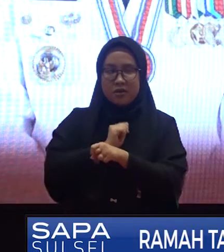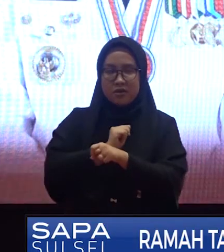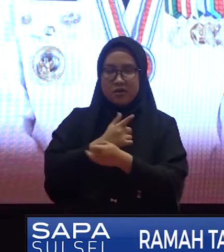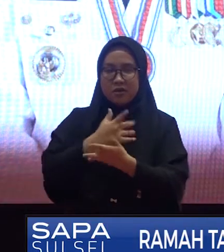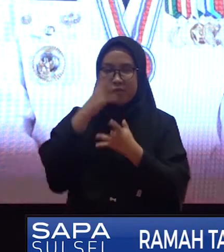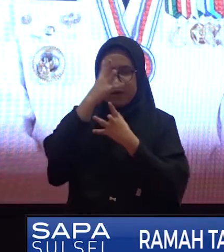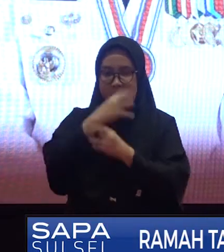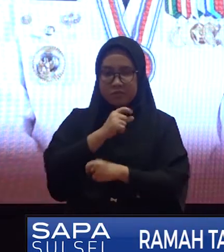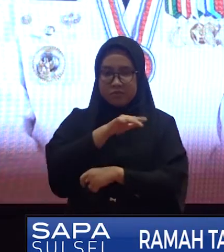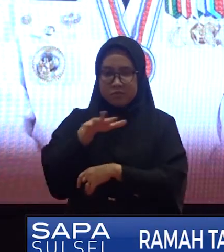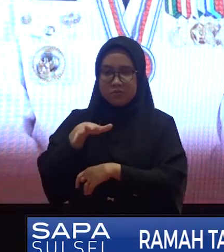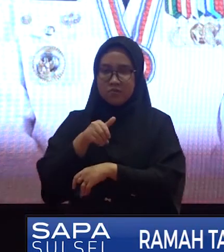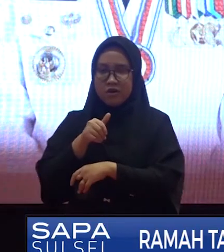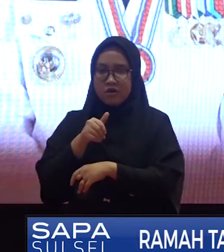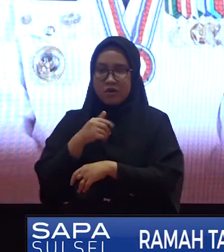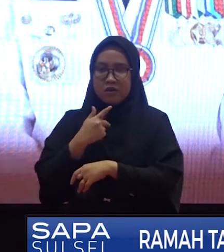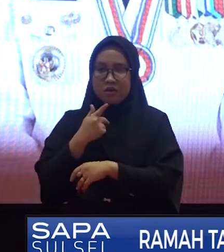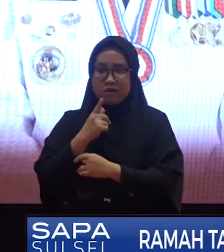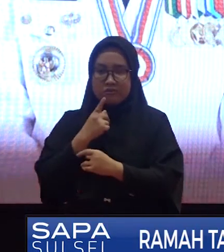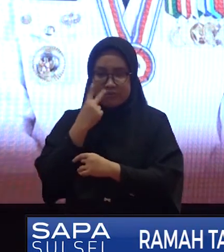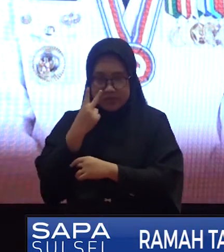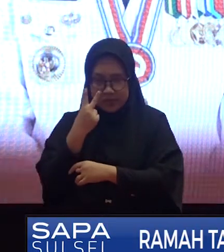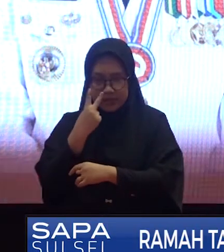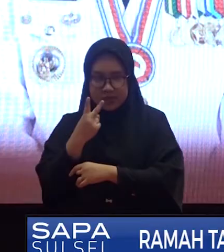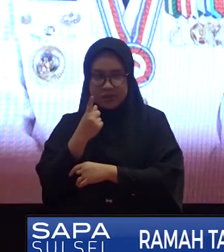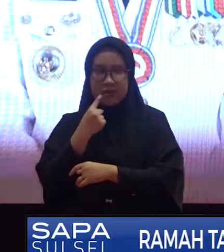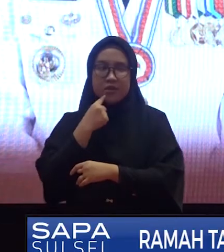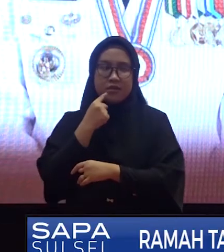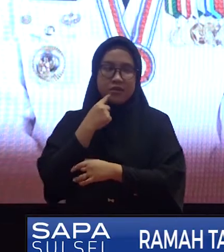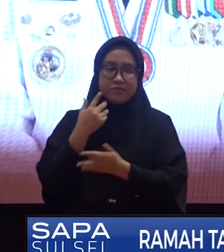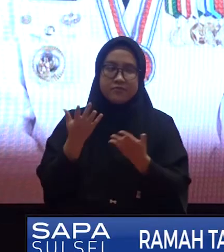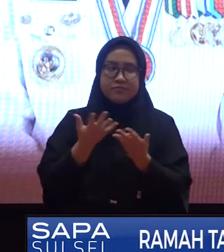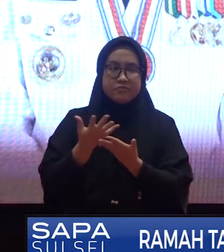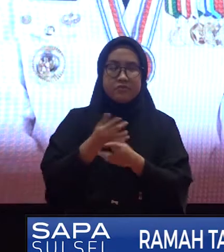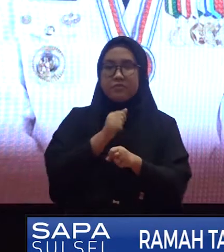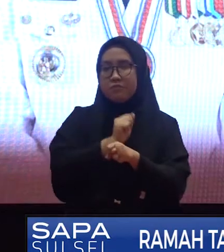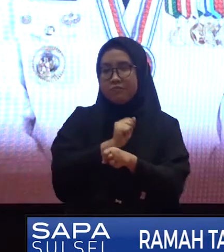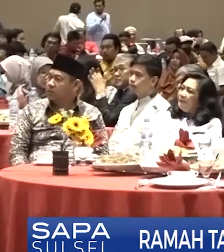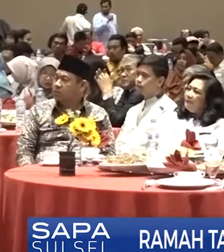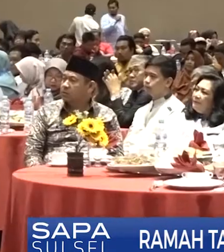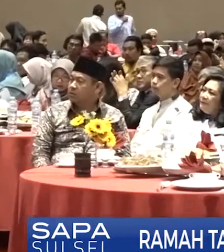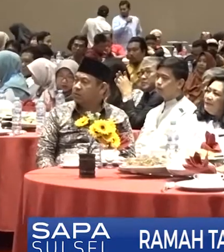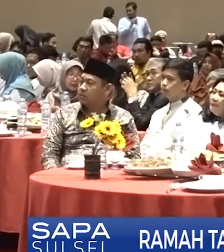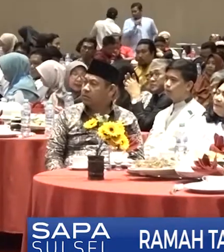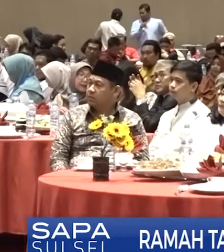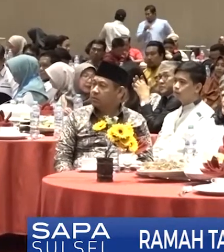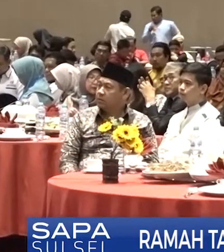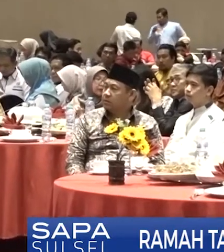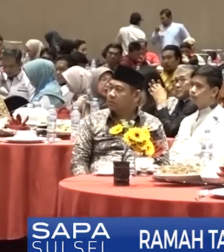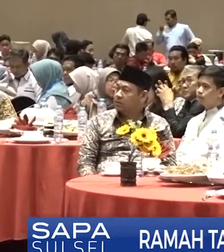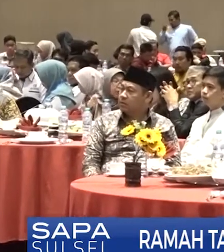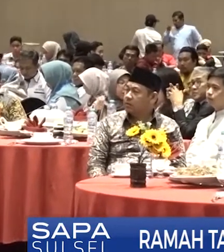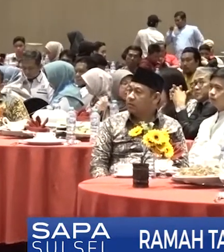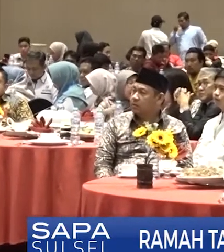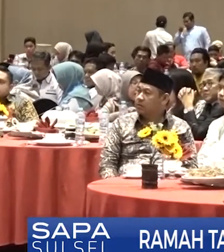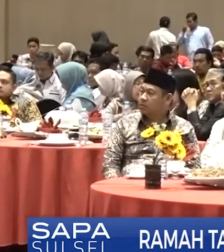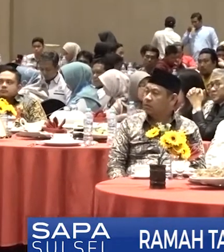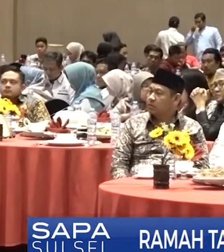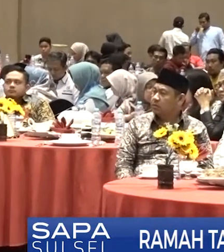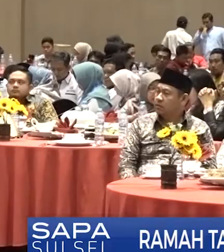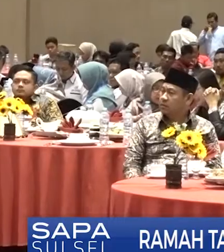berharap semua kita memandang tentang pekerja dan Kaum Buruh ini Jangan memandang